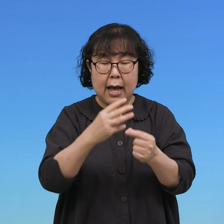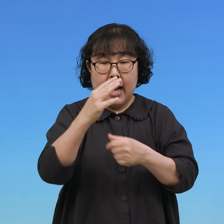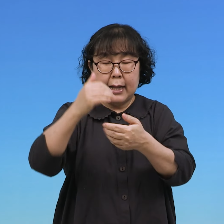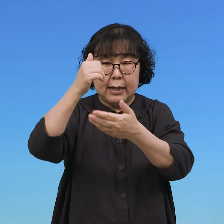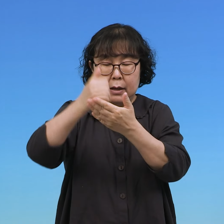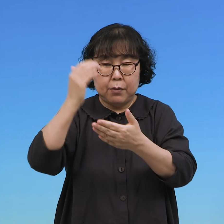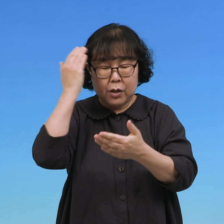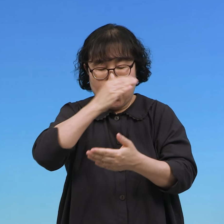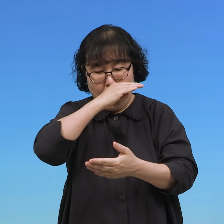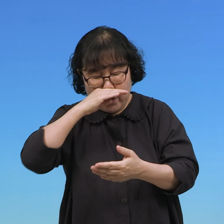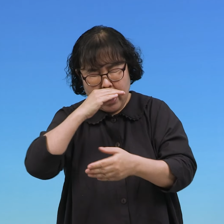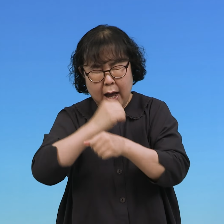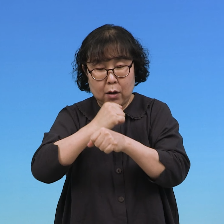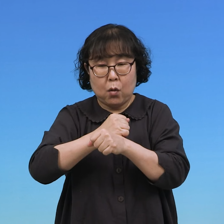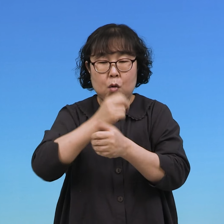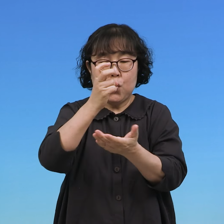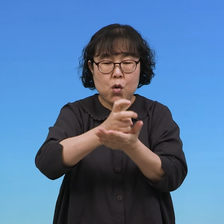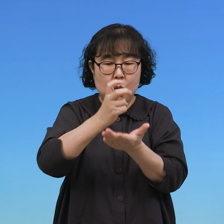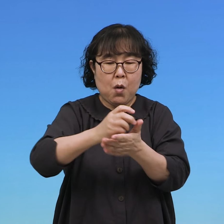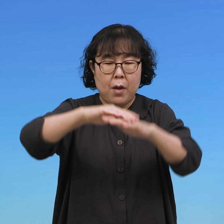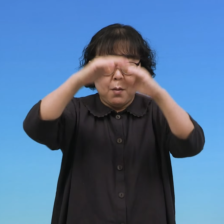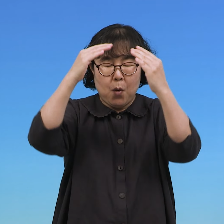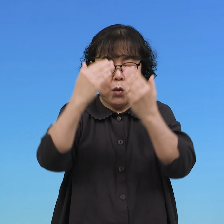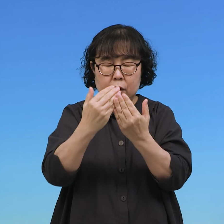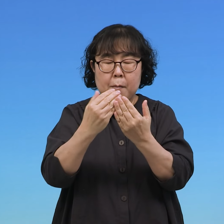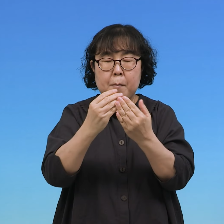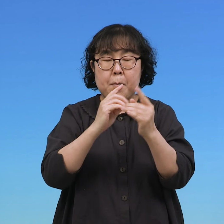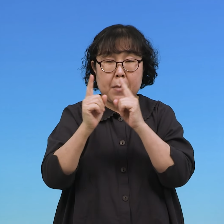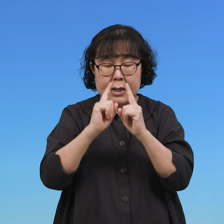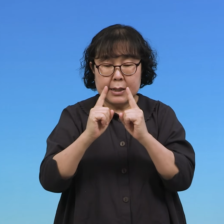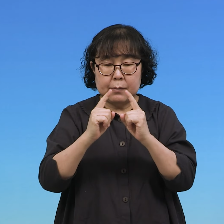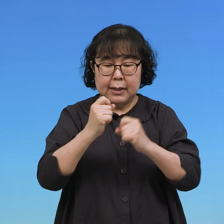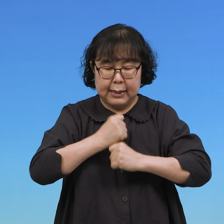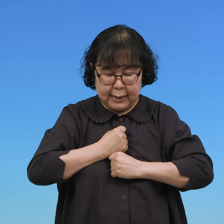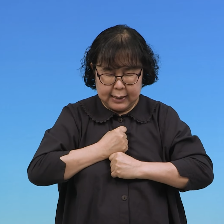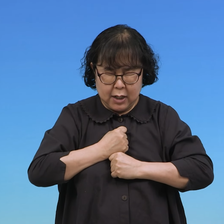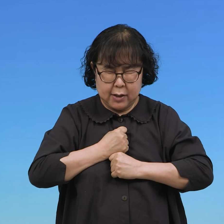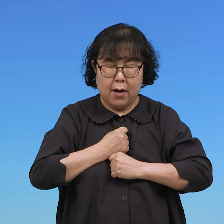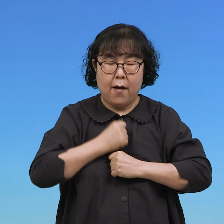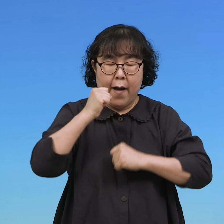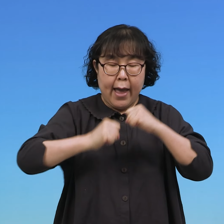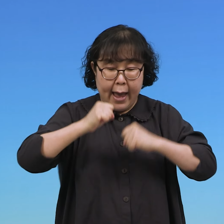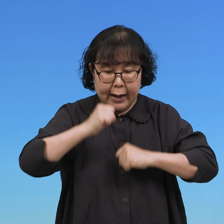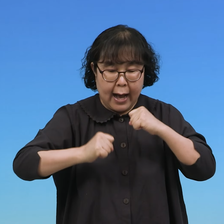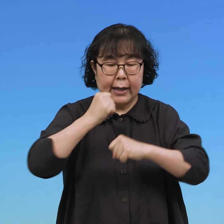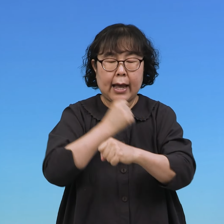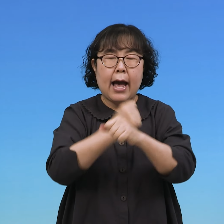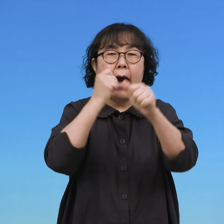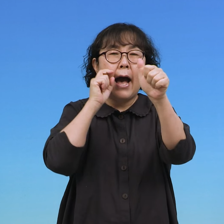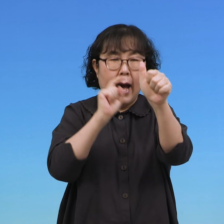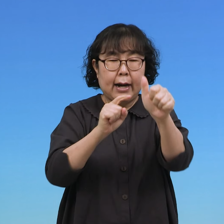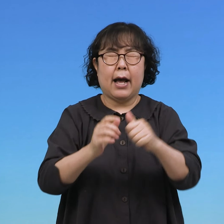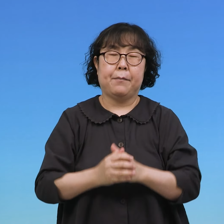하나님 여호와를 경외하며 이 율법의 모든 말씀을 지켜 행하게 하고. 오늘 설교 제목을 여기서